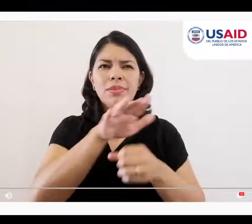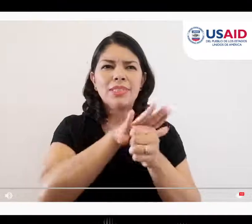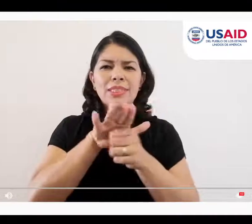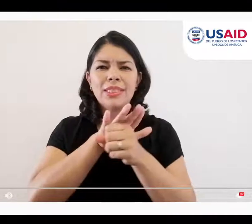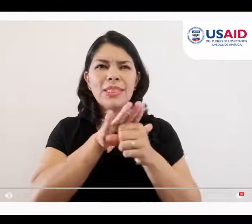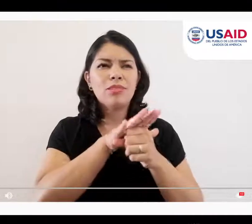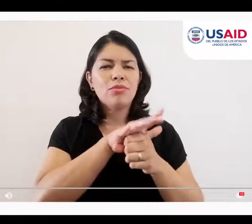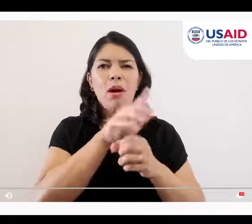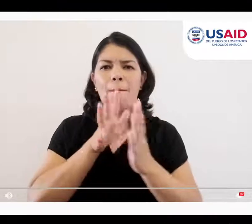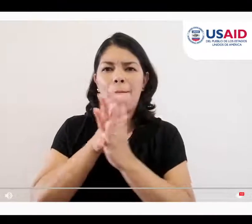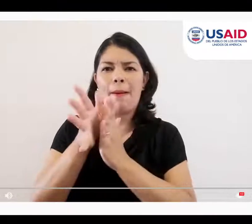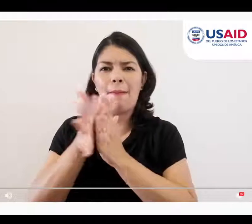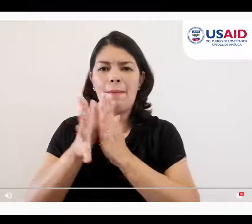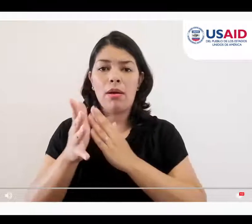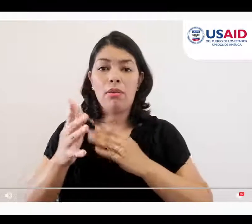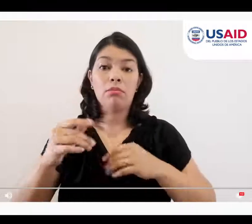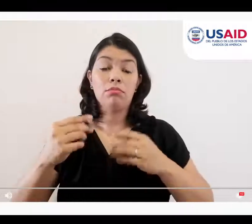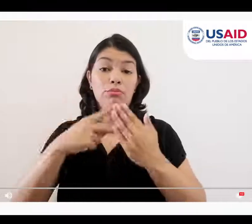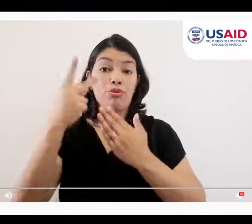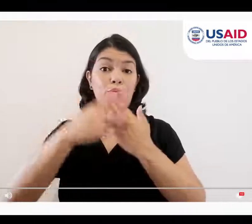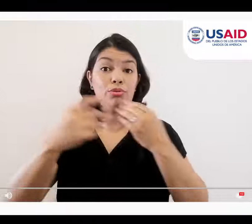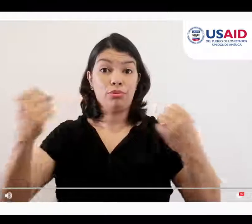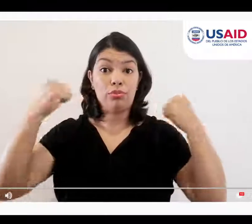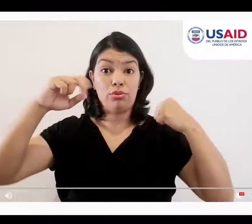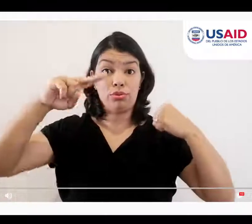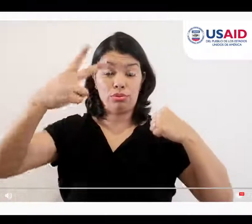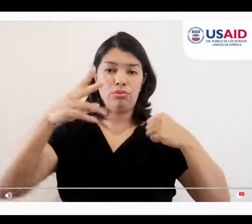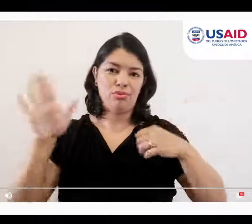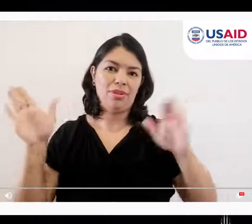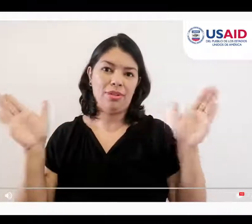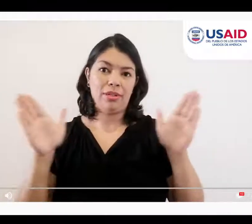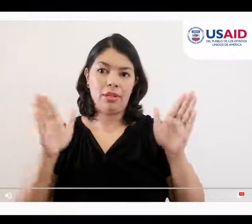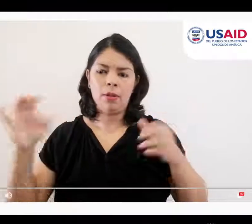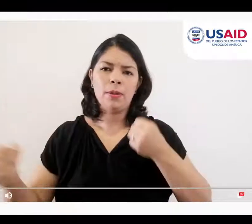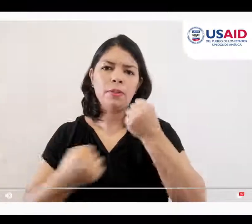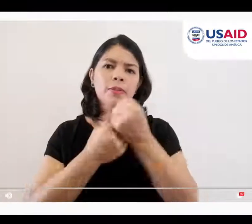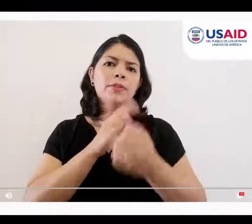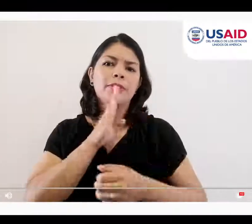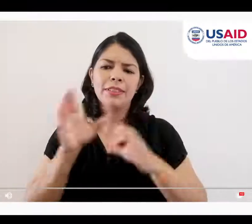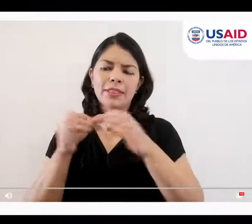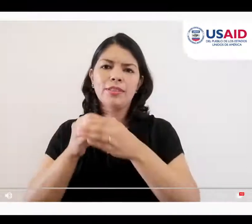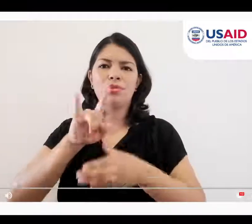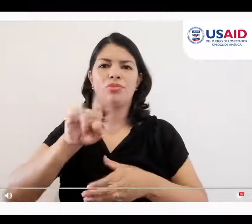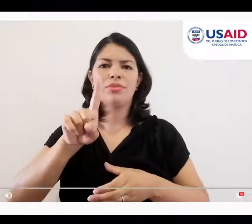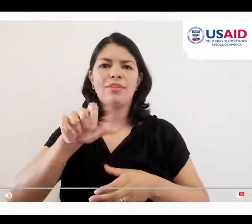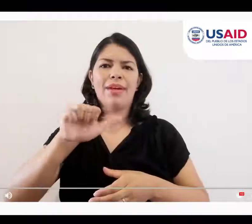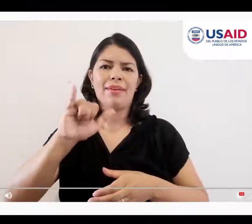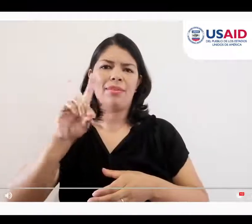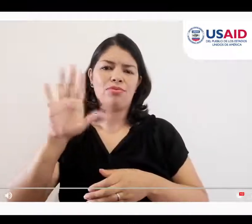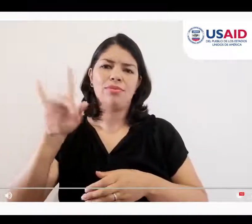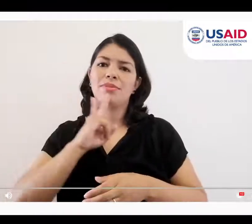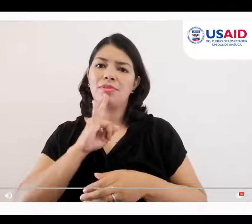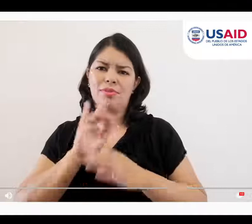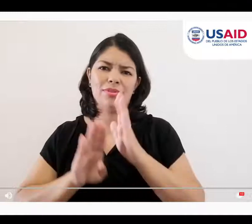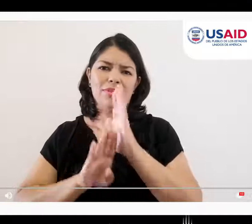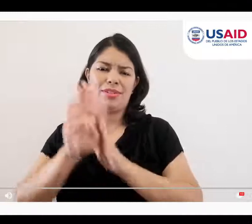historias cómo el proyecto Sport Power 2, implementado por Arcángeles Fundación, con el apoyo de la Agencia de Estados Unidos para el Desarrollo Internacional,